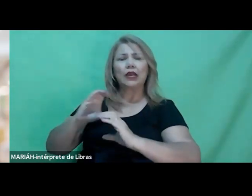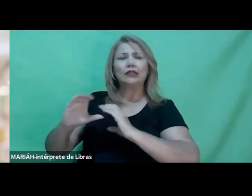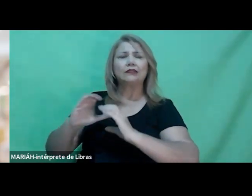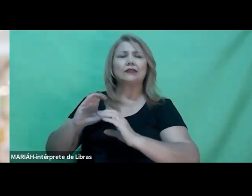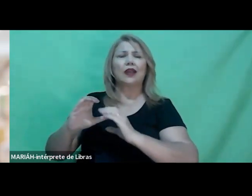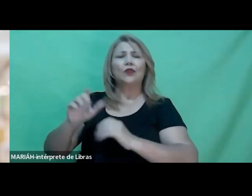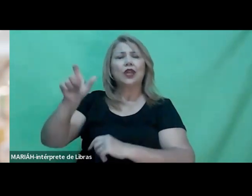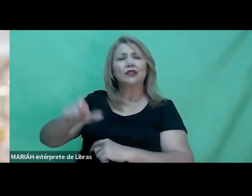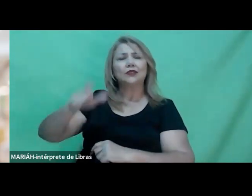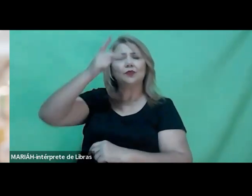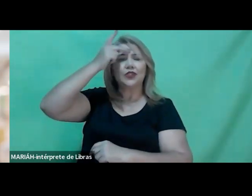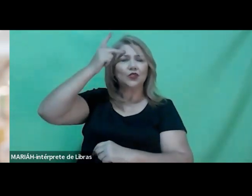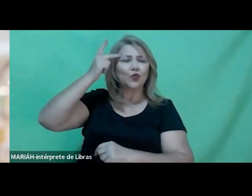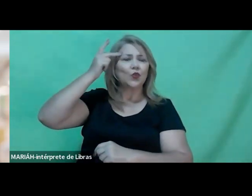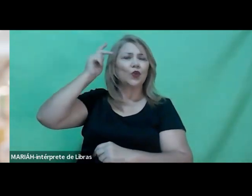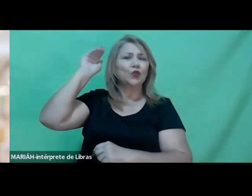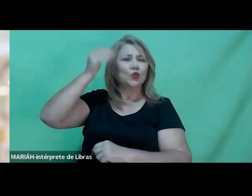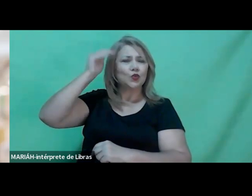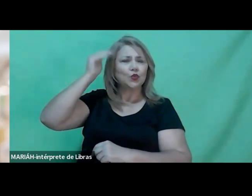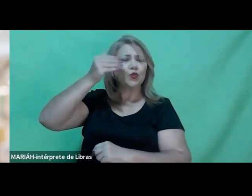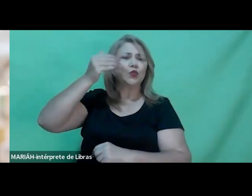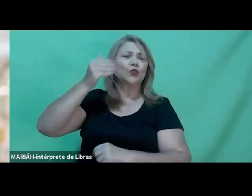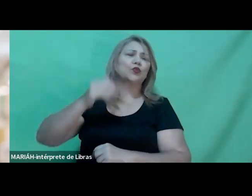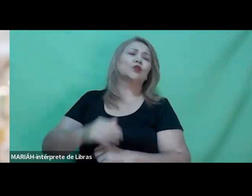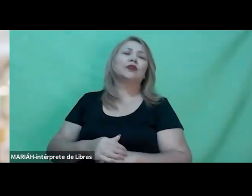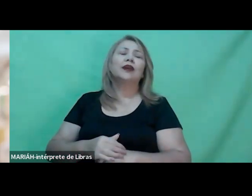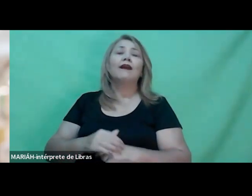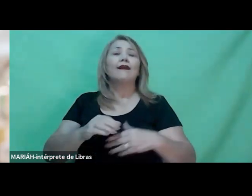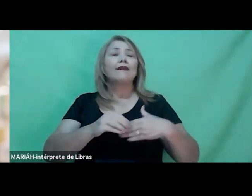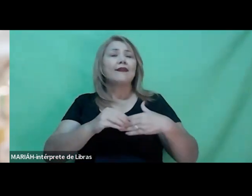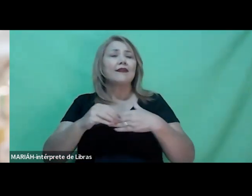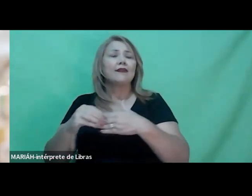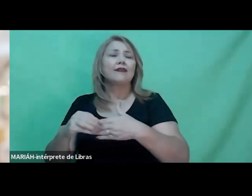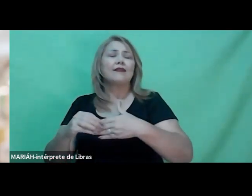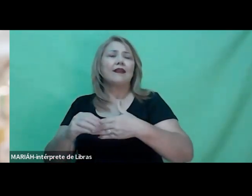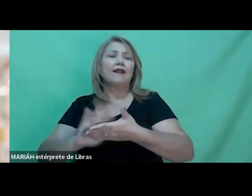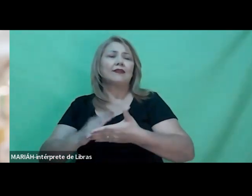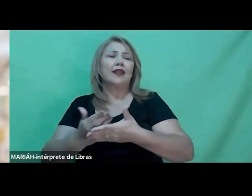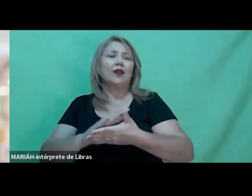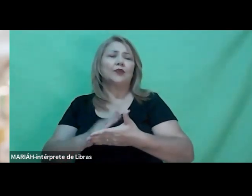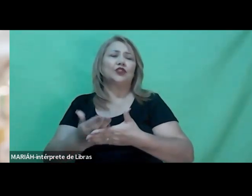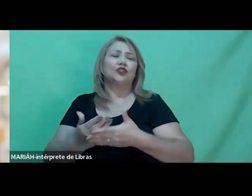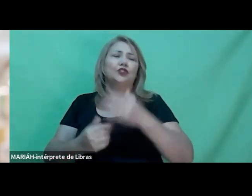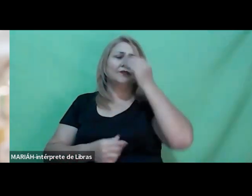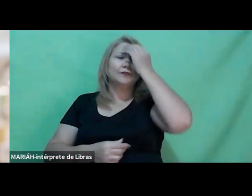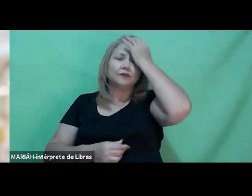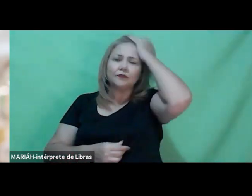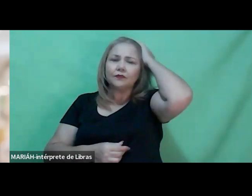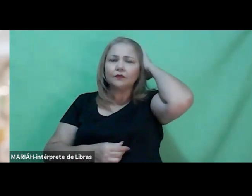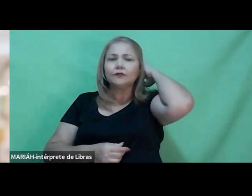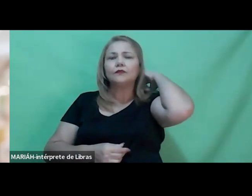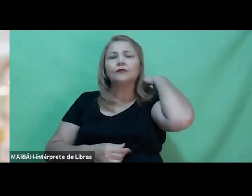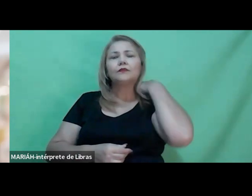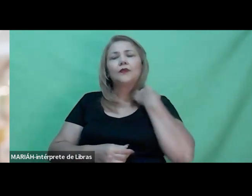personas con sordo ceguera y el guía intérprete de de 2006 ella nos sugiere en